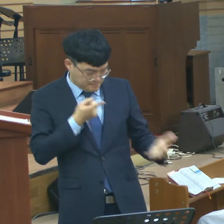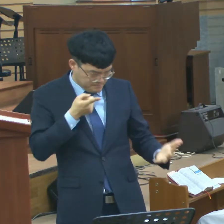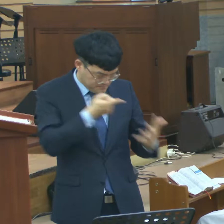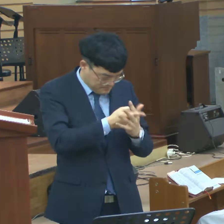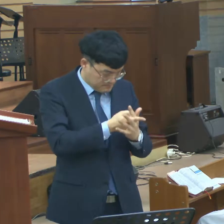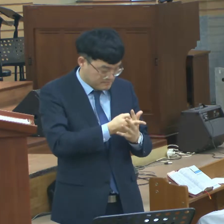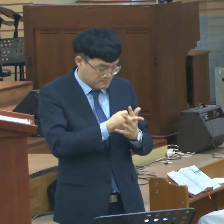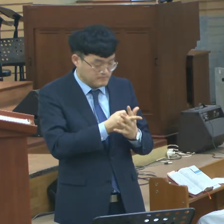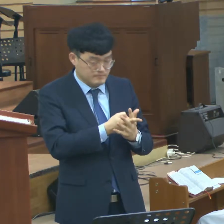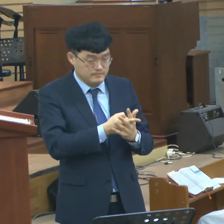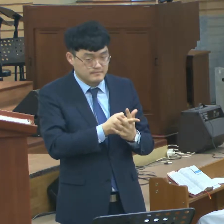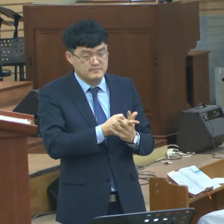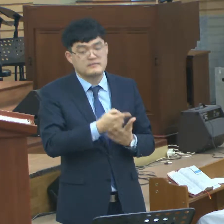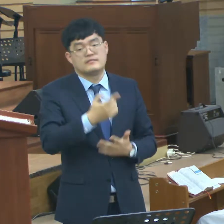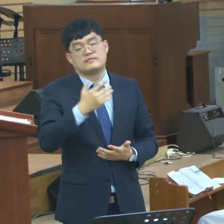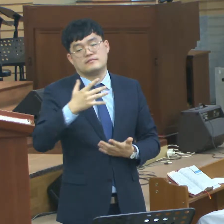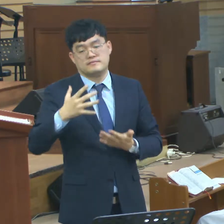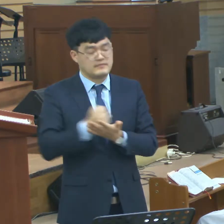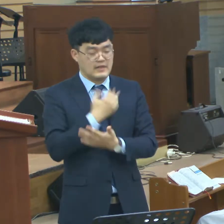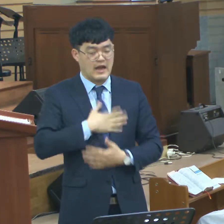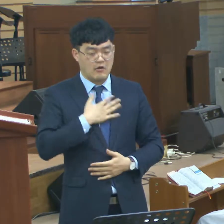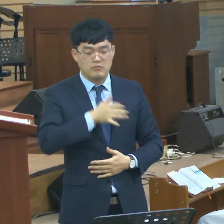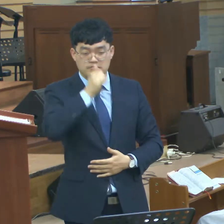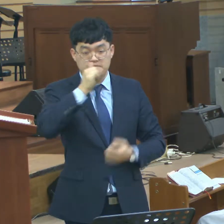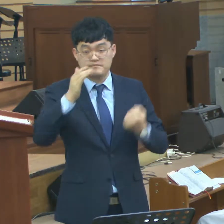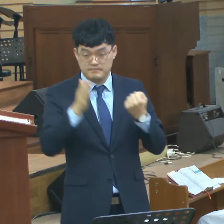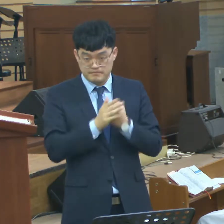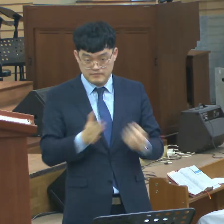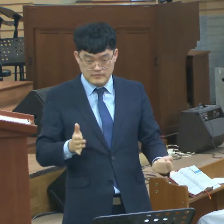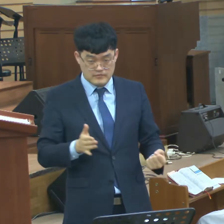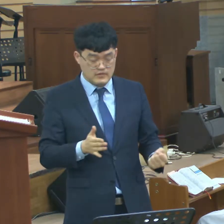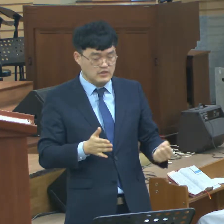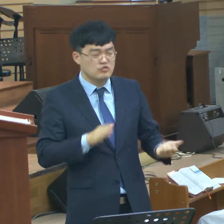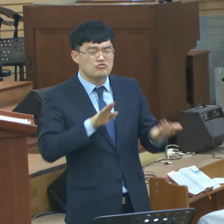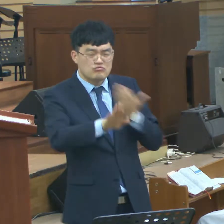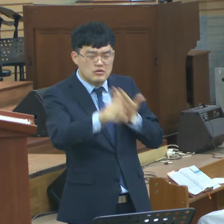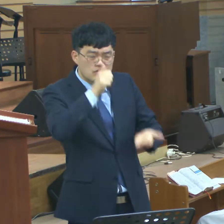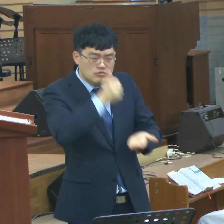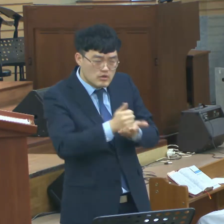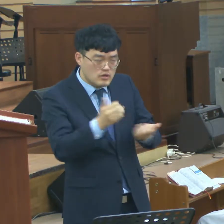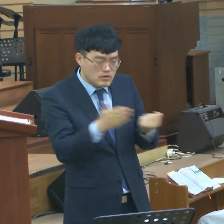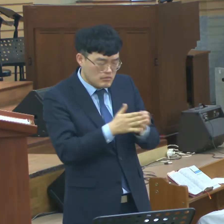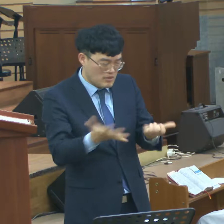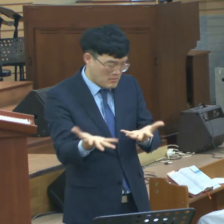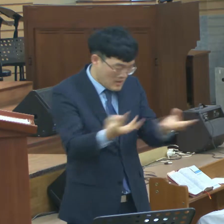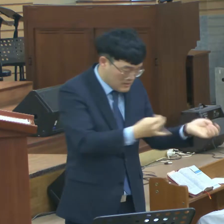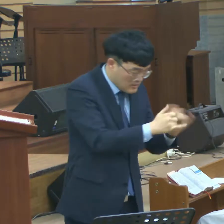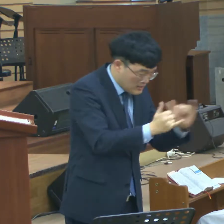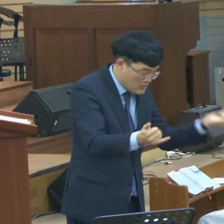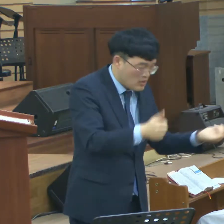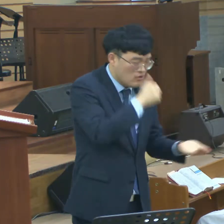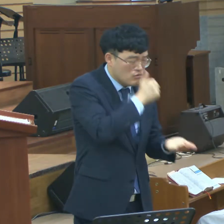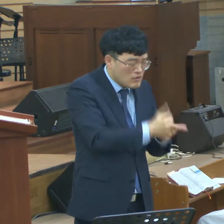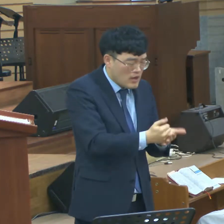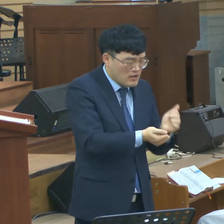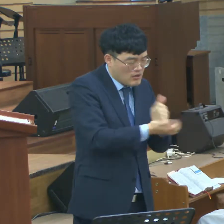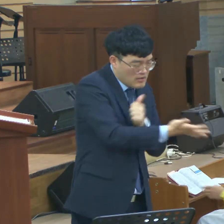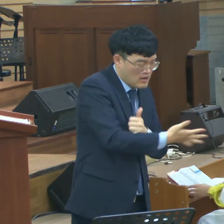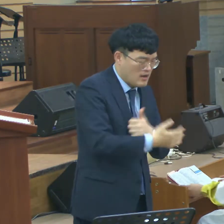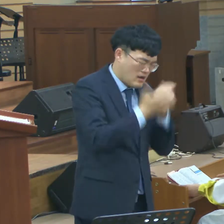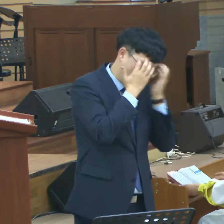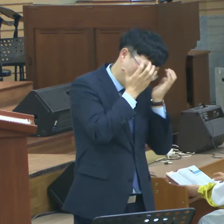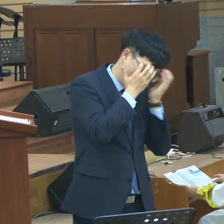인류가 그 일 이후에 수많은 고통과 아픔을 겪을 걸 하나님은 알고 계셨어요. 그리고 하나님은 계획